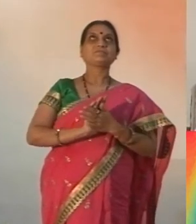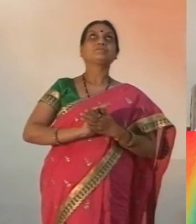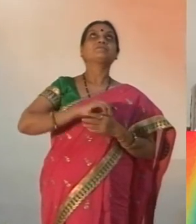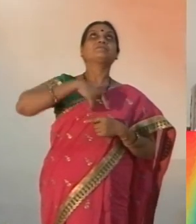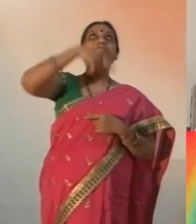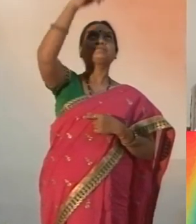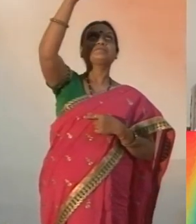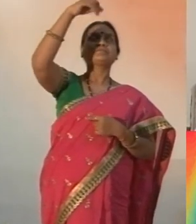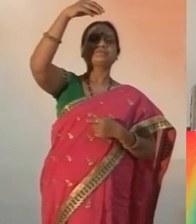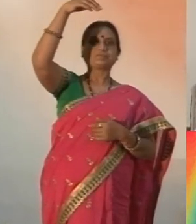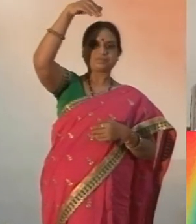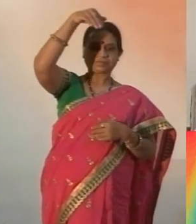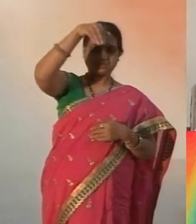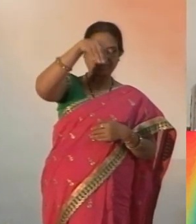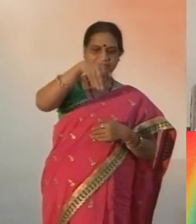बहुत गहरा